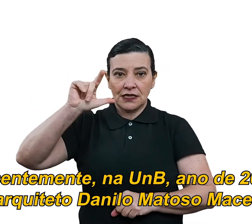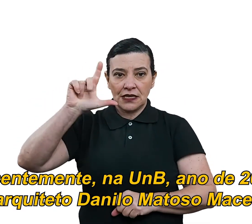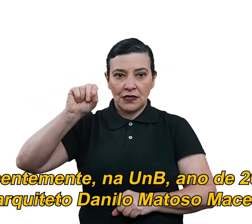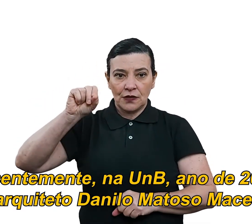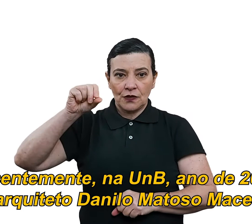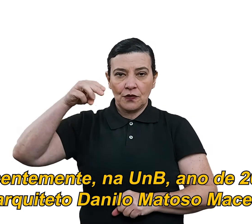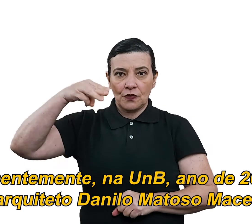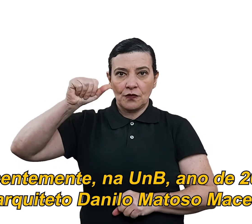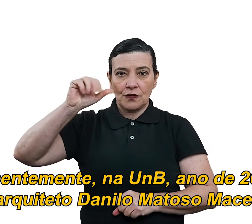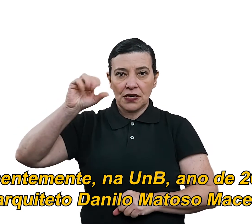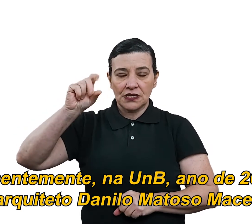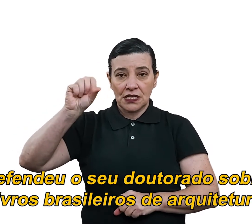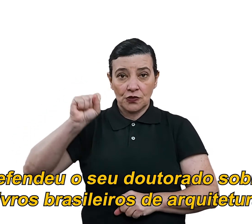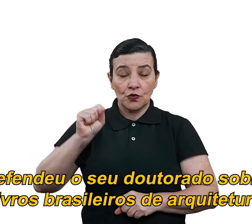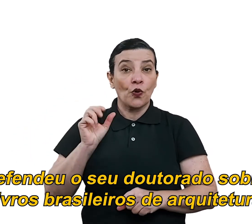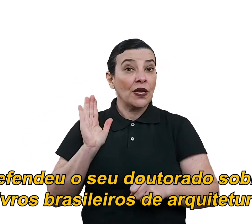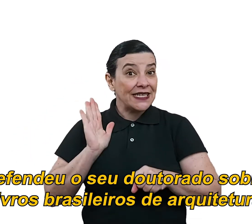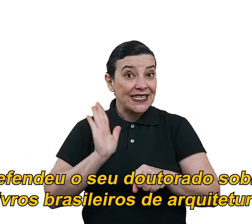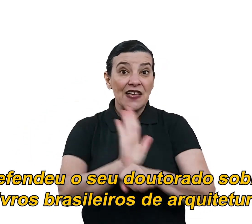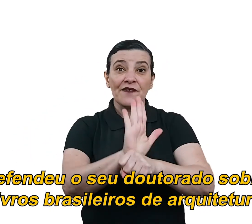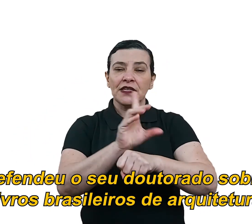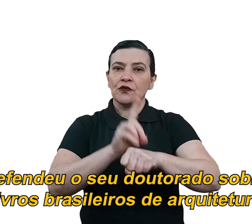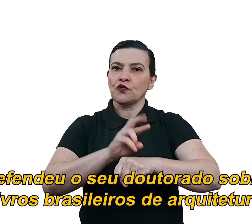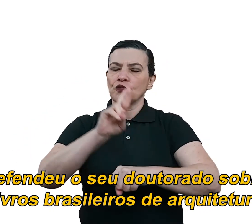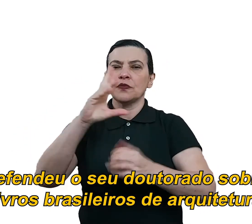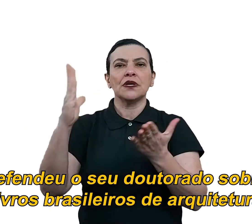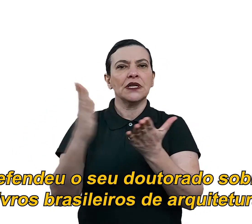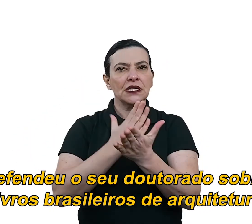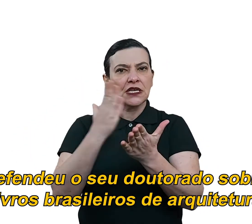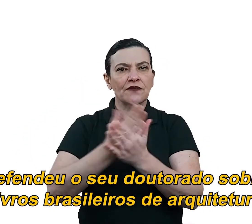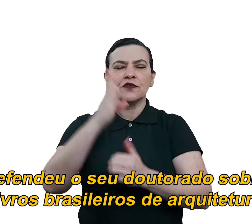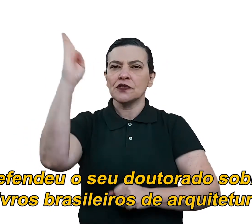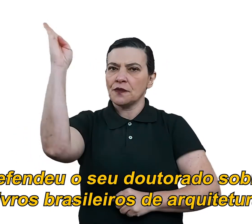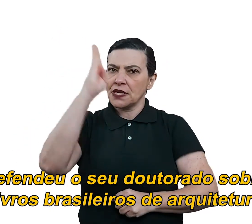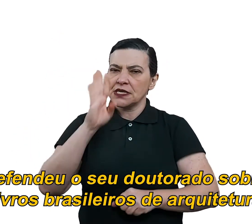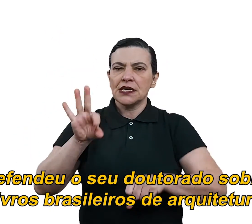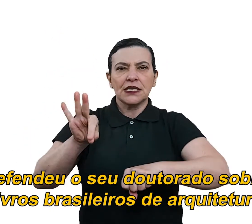arquiteto Danilo Matoso Macedo defendeu seu doutorado